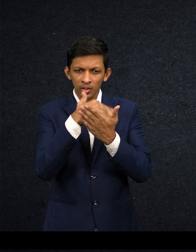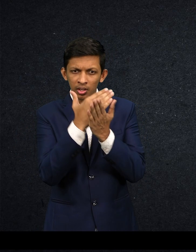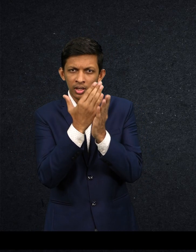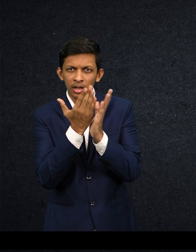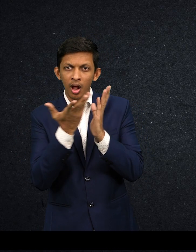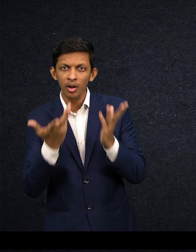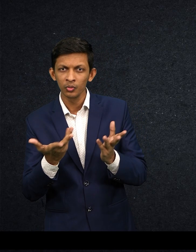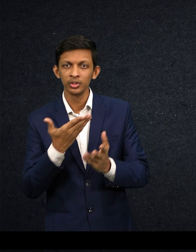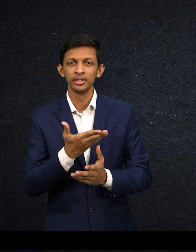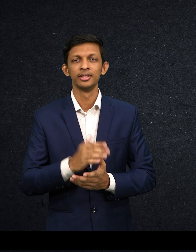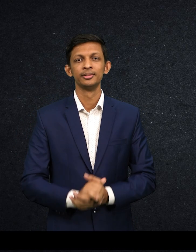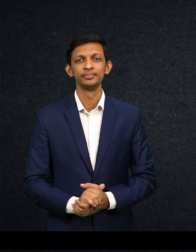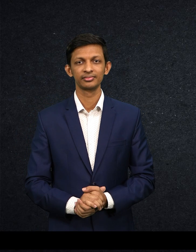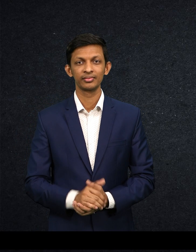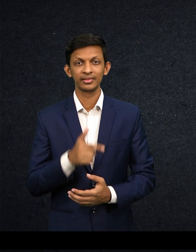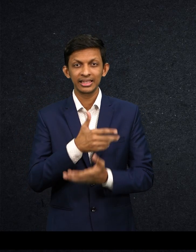சக்தி அலகு